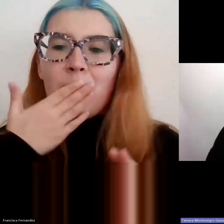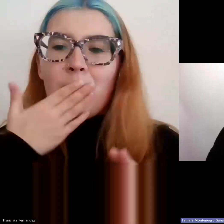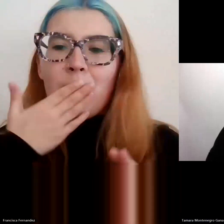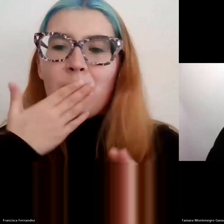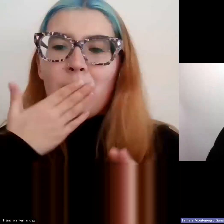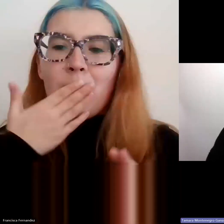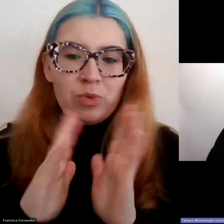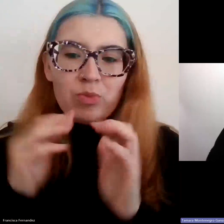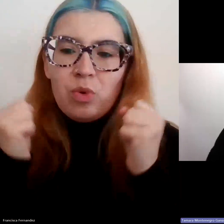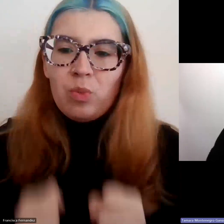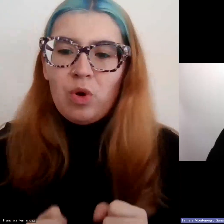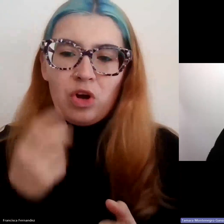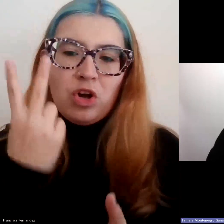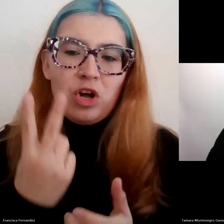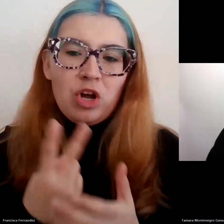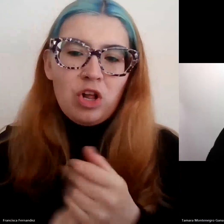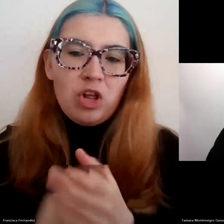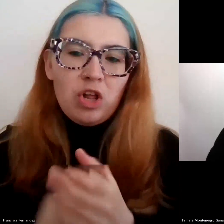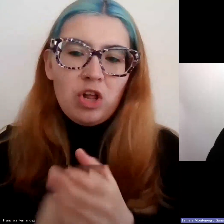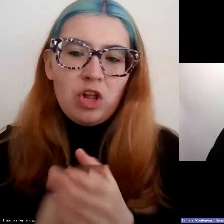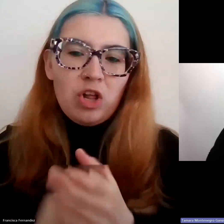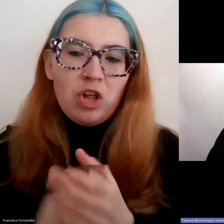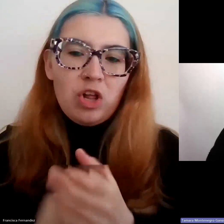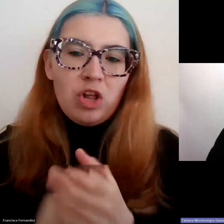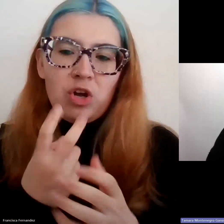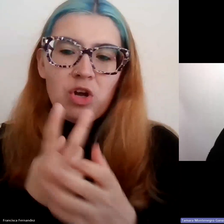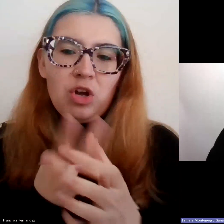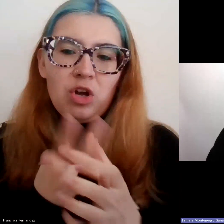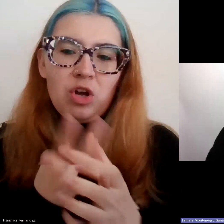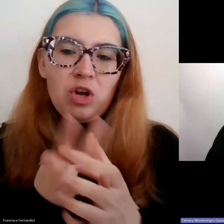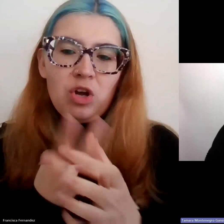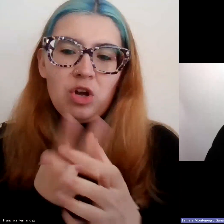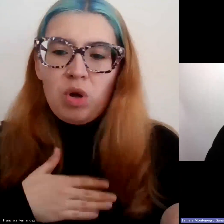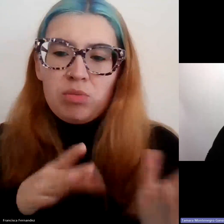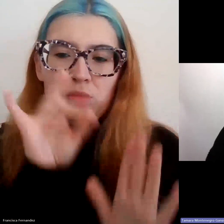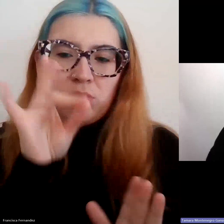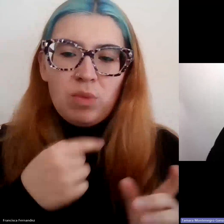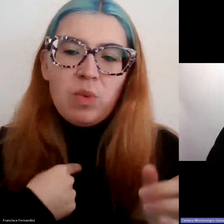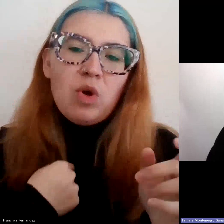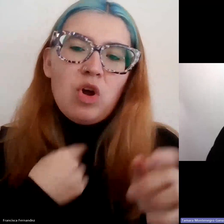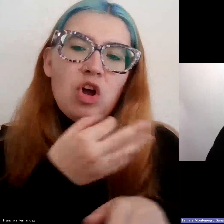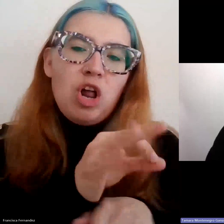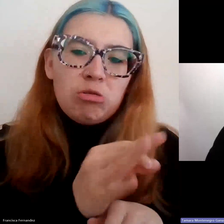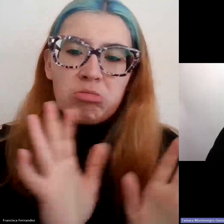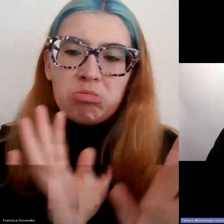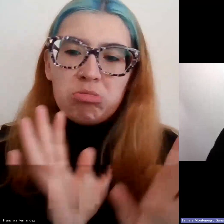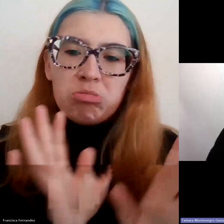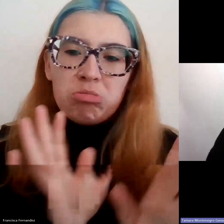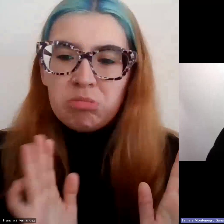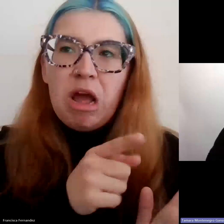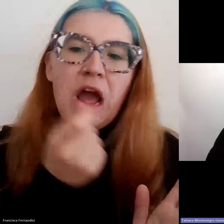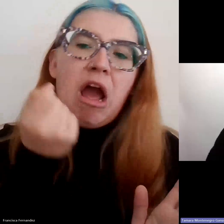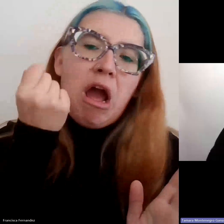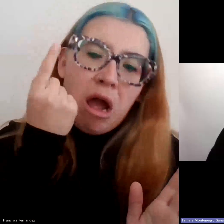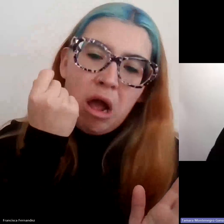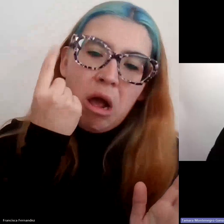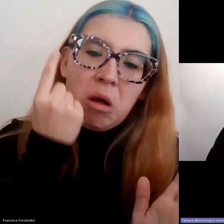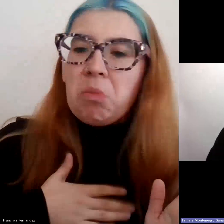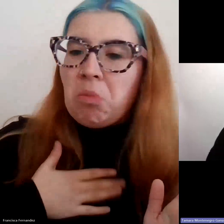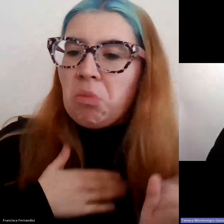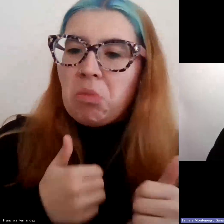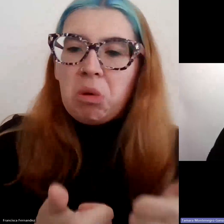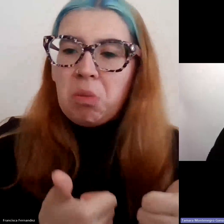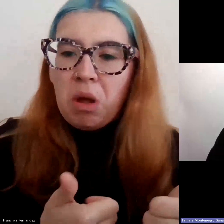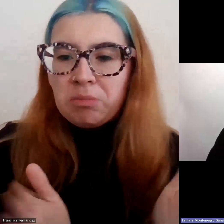vida con la lengua de señas. Entonces le explicamos que al ser bilingüe en este aspecto, yo le daba